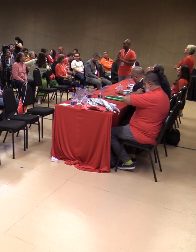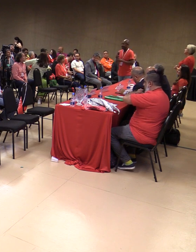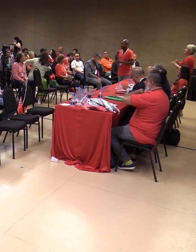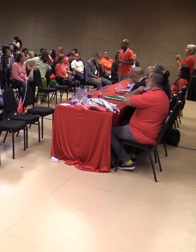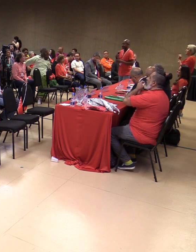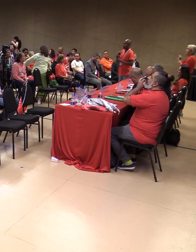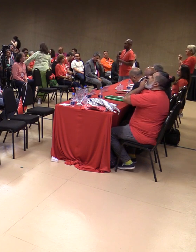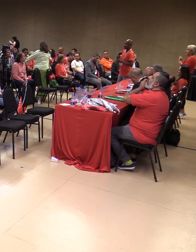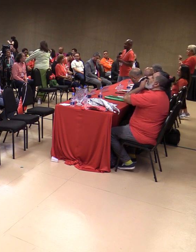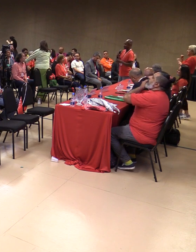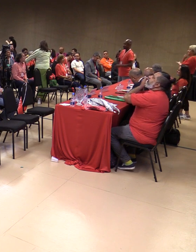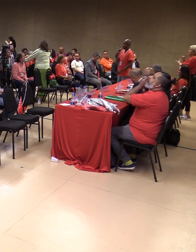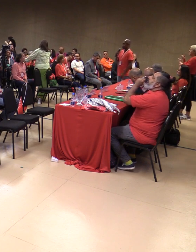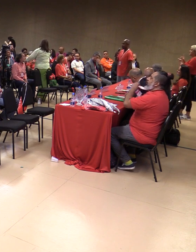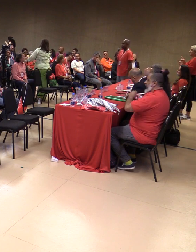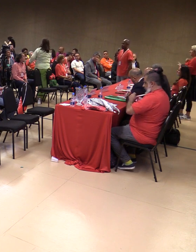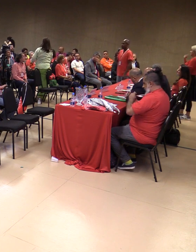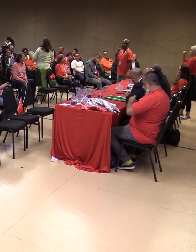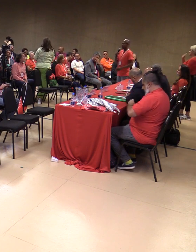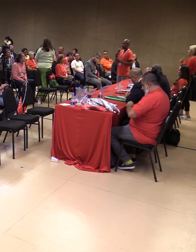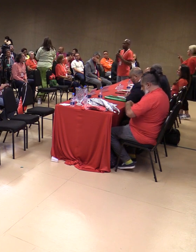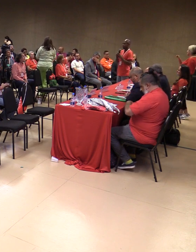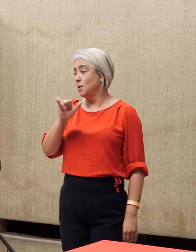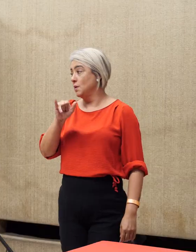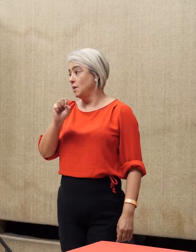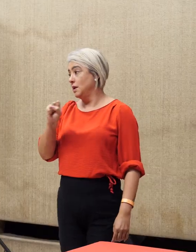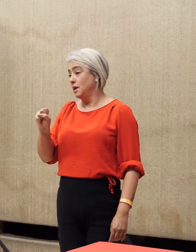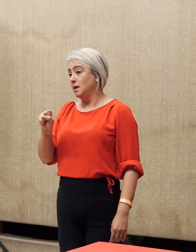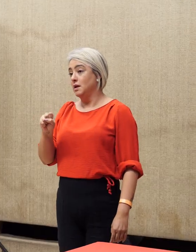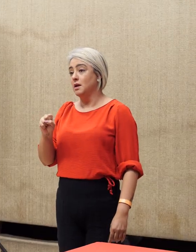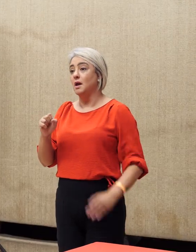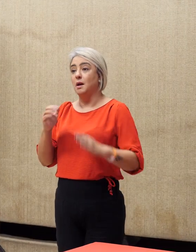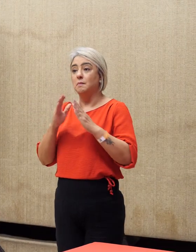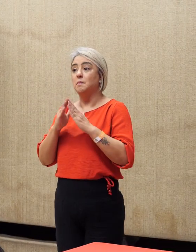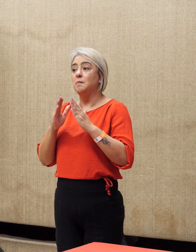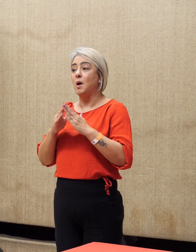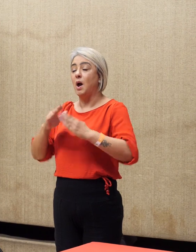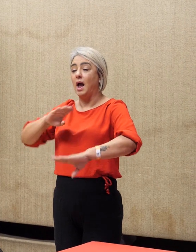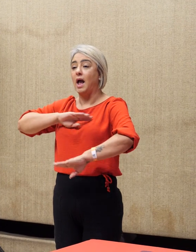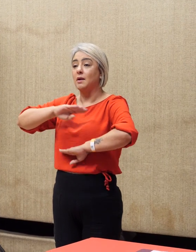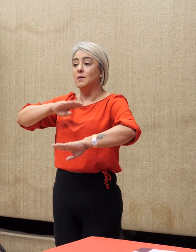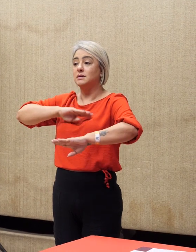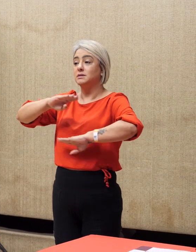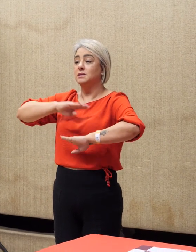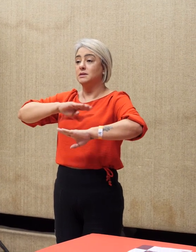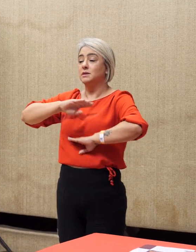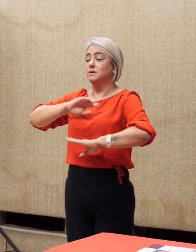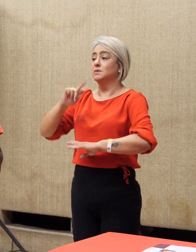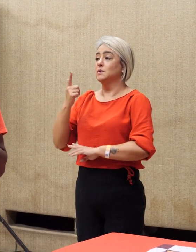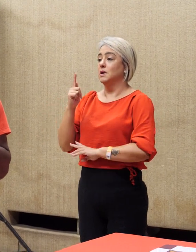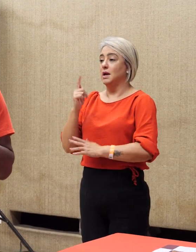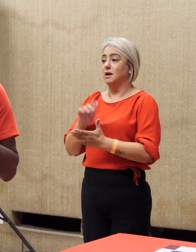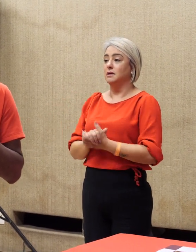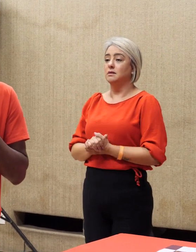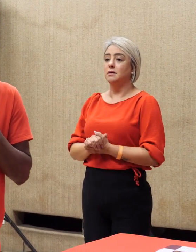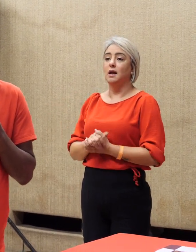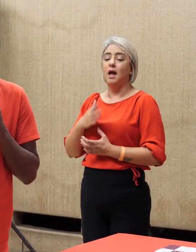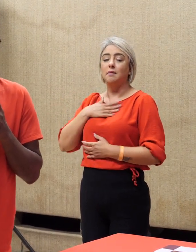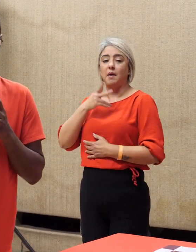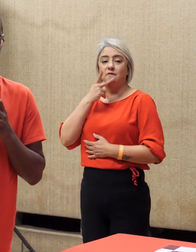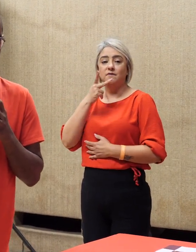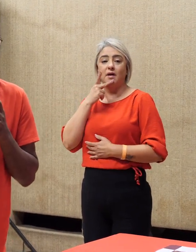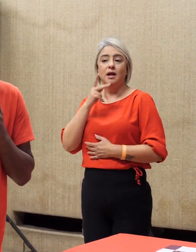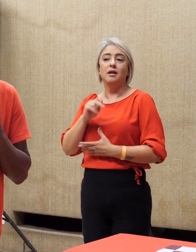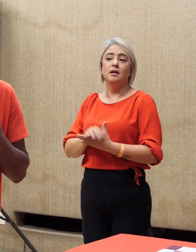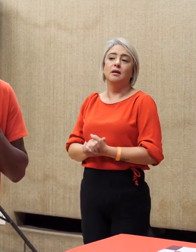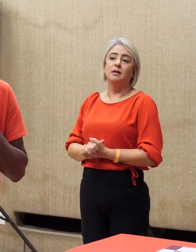Olá, gente, bom dia. Eu sou Luiz Santos, morador de Águas Lindas do Goiás. E a minha fala